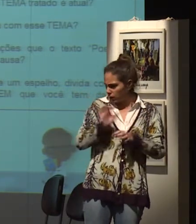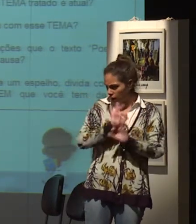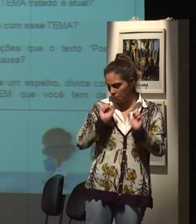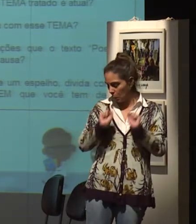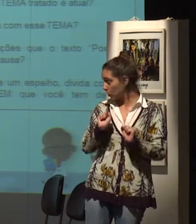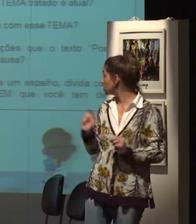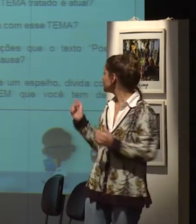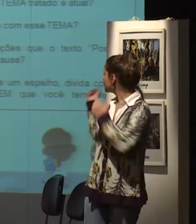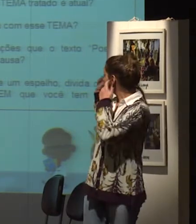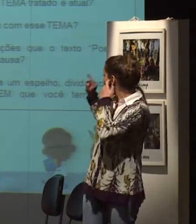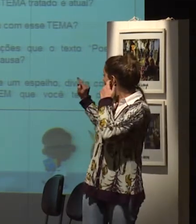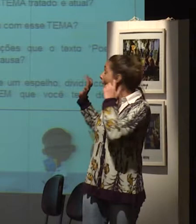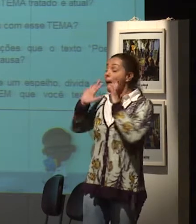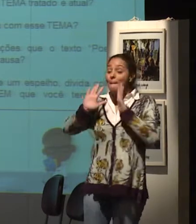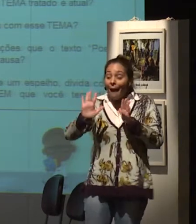bate-papo, foi algo bem simples.